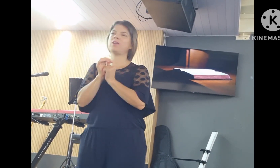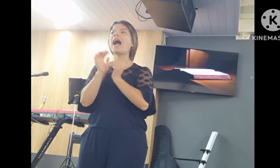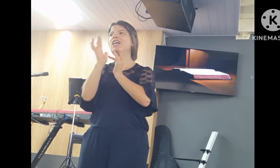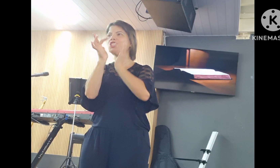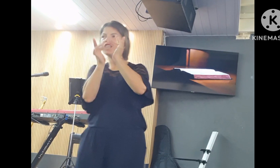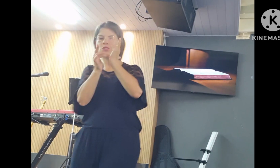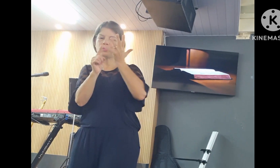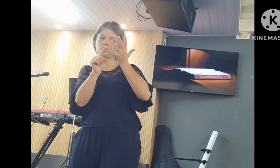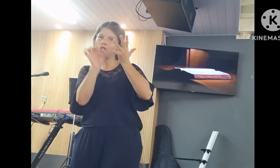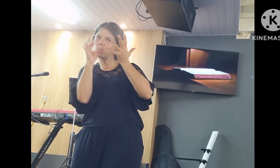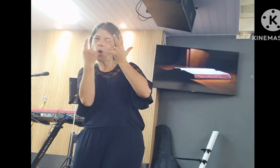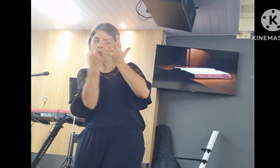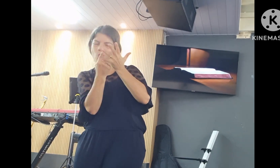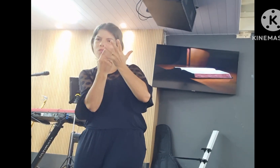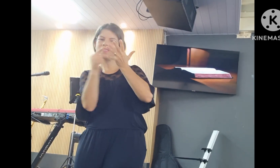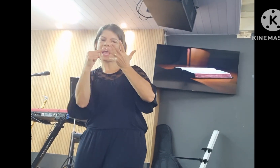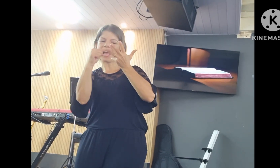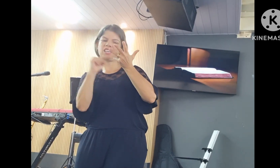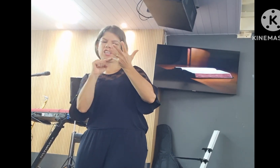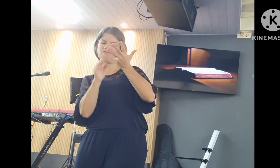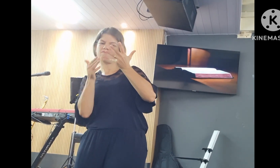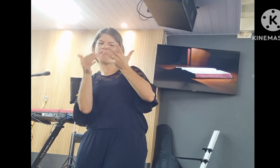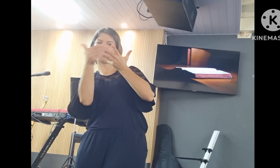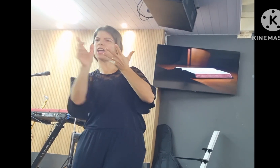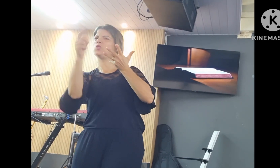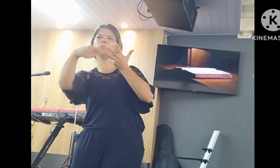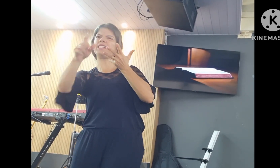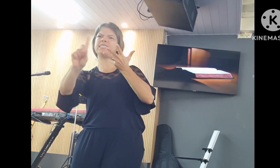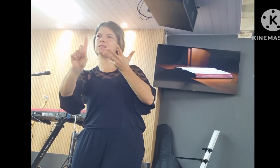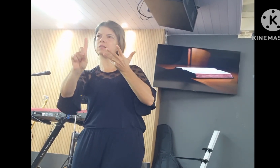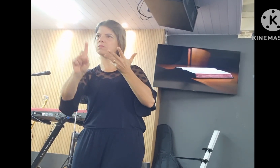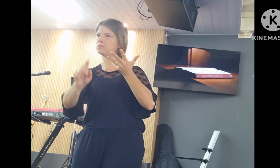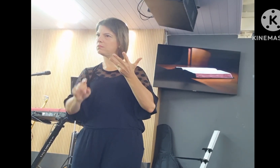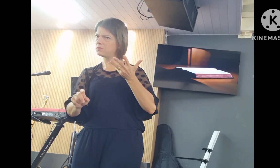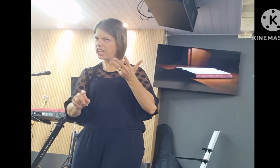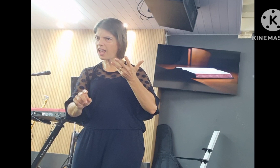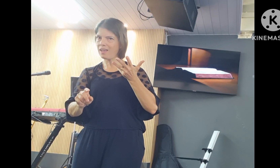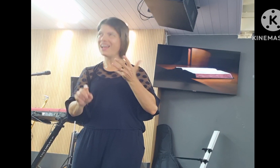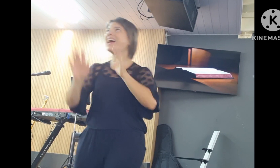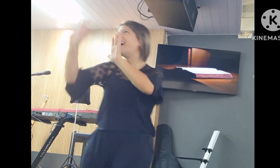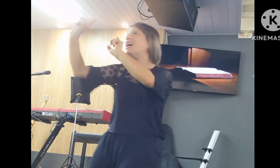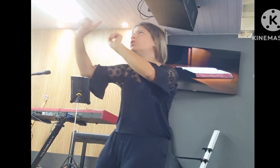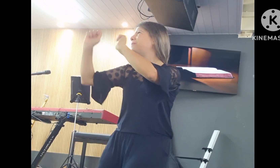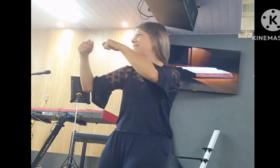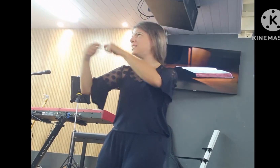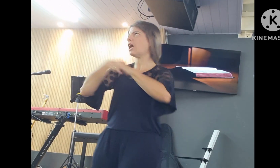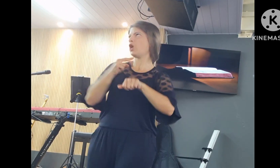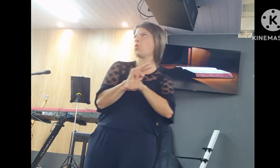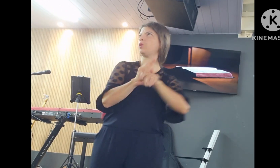para agir em todas as áreas da sua vida. Você tem que aprender a abrir o seu coração para saber o